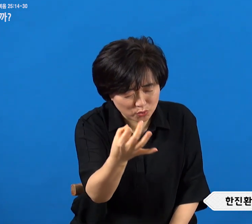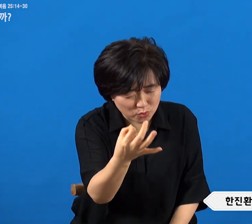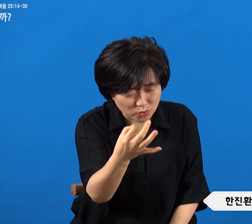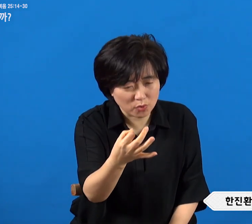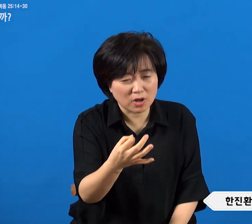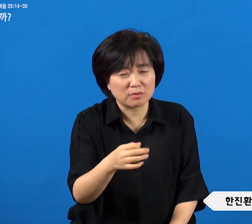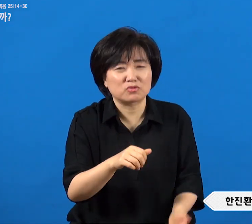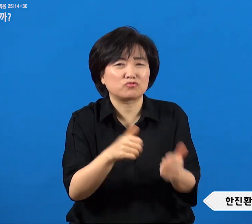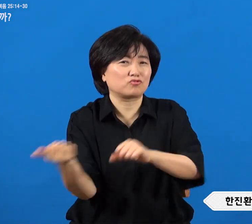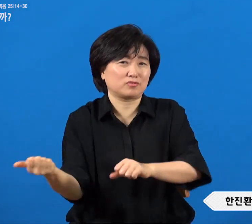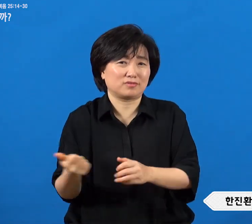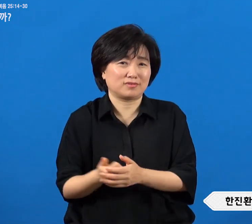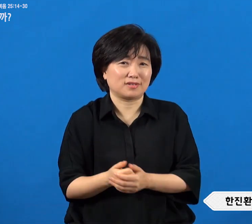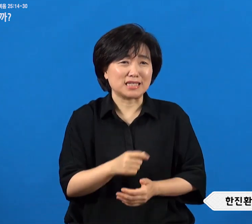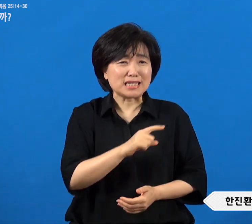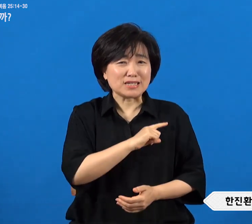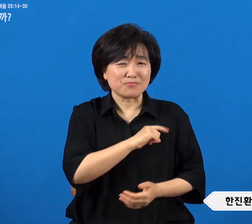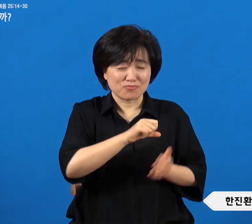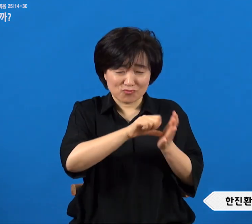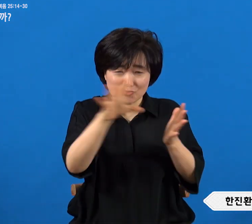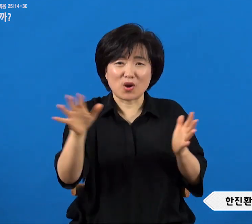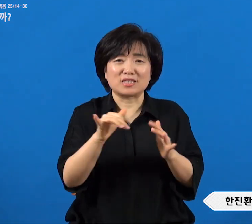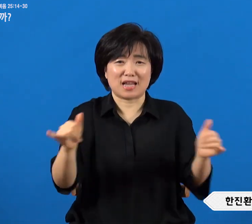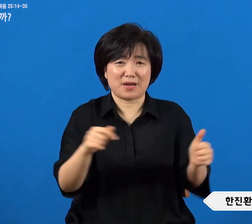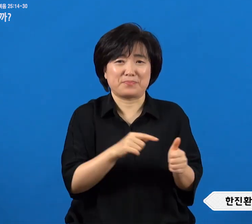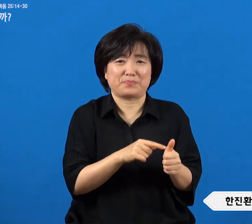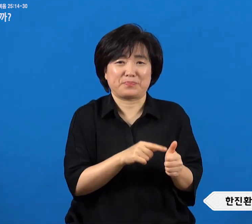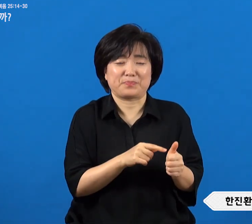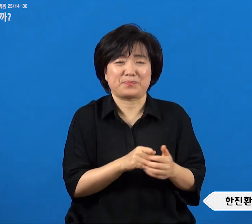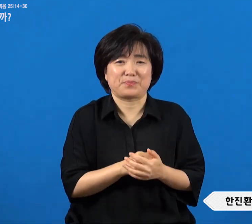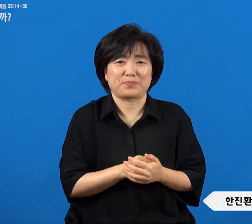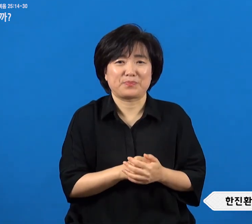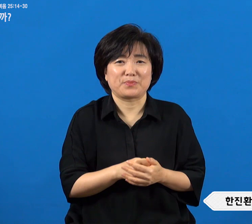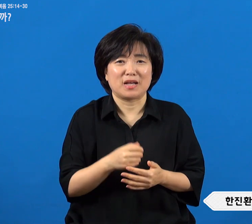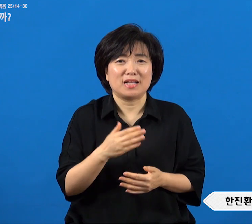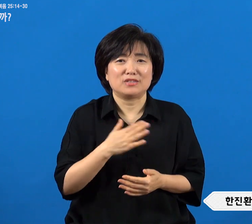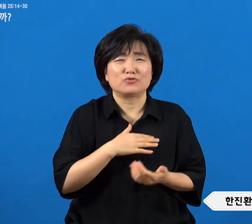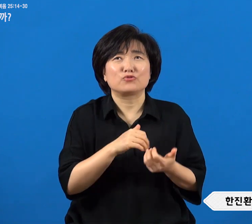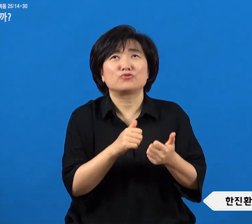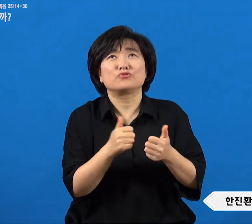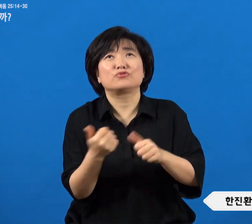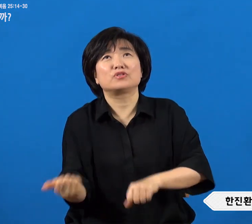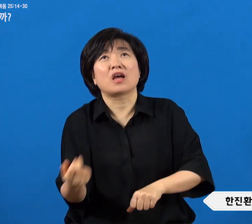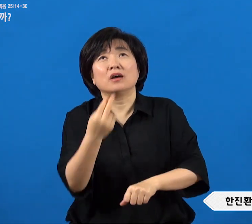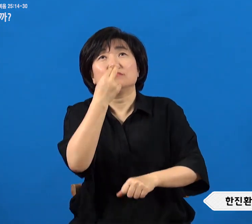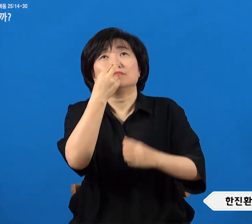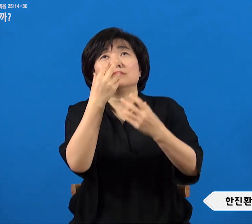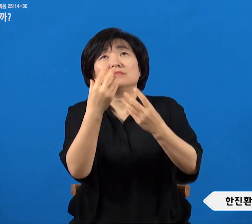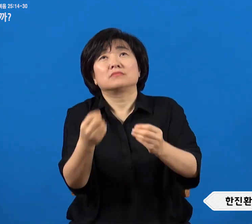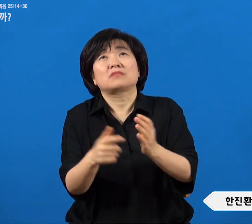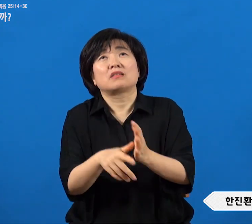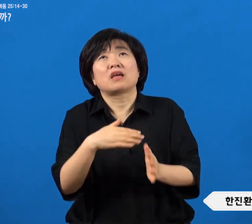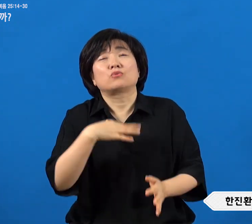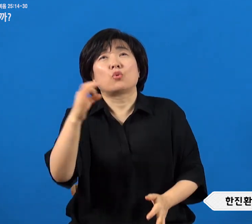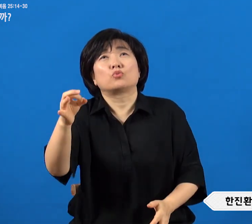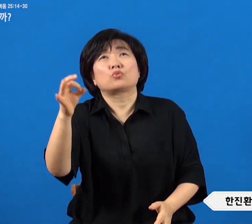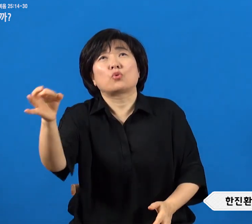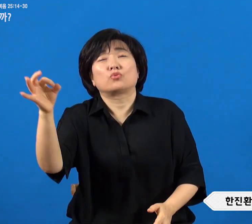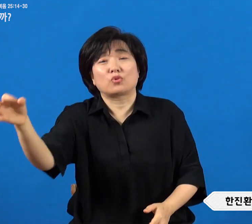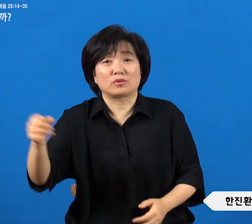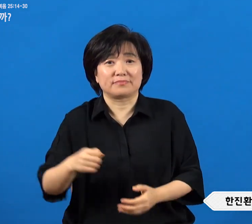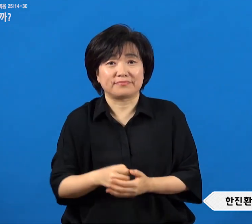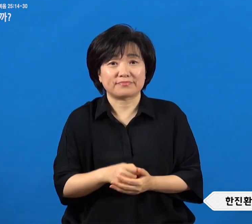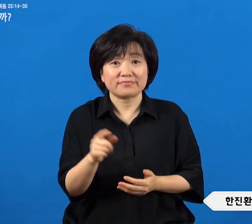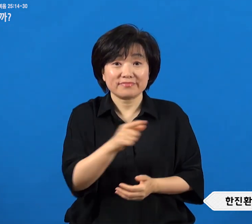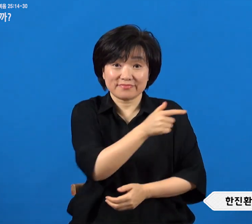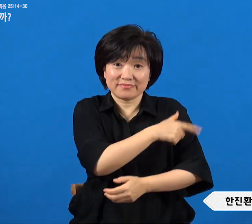고인에게 실례니까 이름은 되지 않겠습니다만은 죽으면서 내 돈 했다고 합니다. 어떤 집사님은